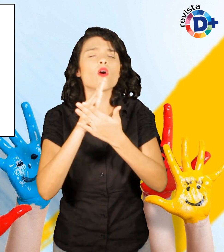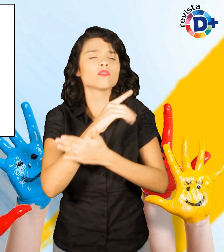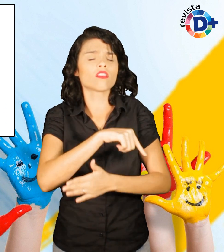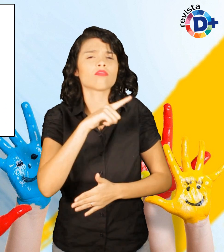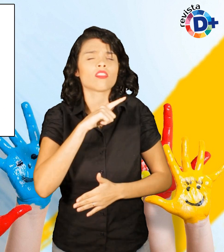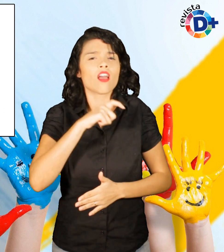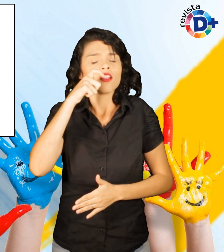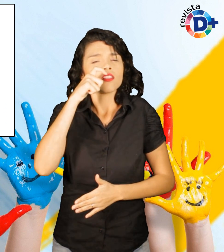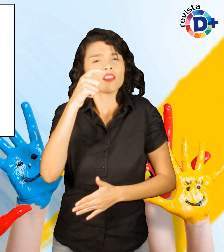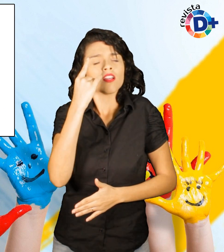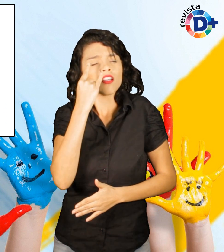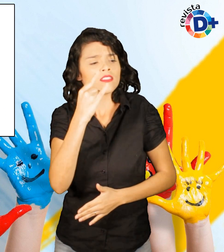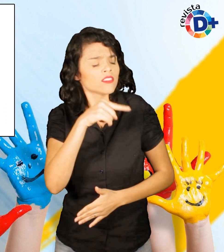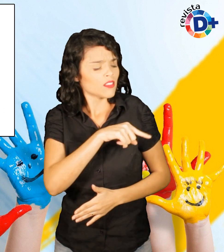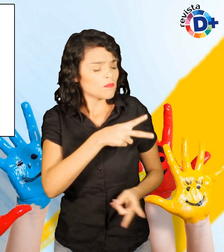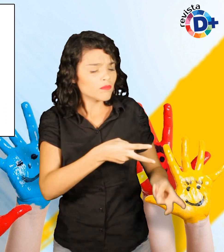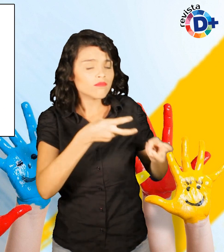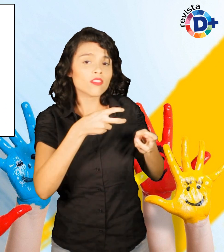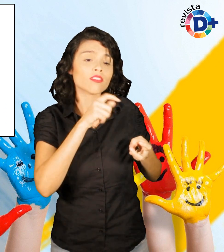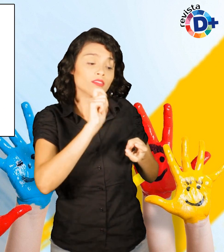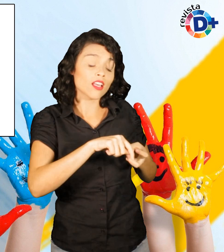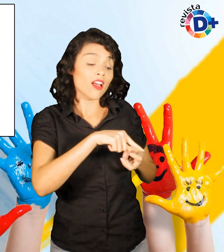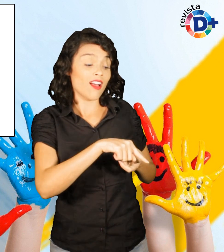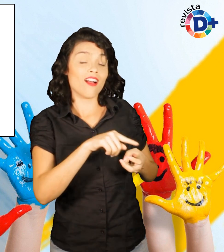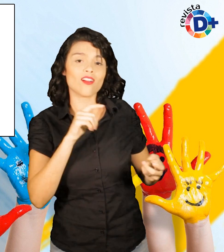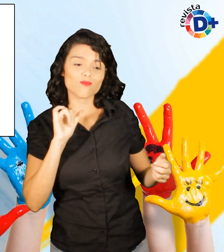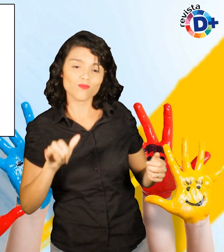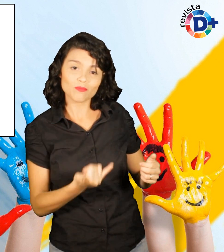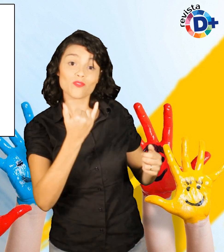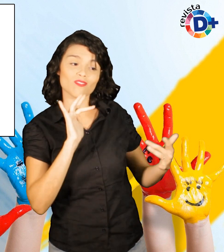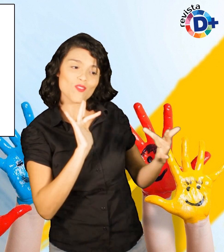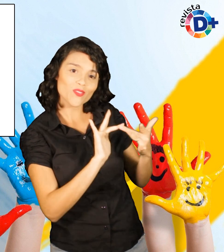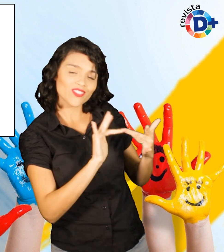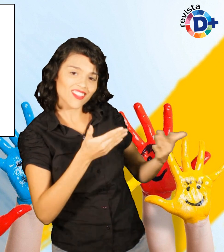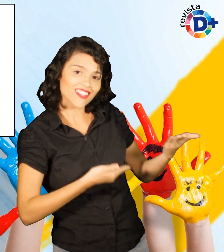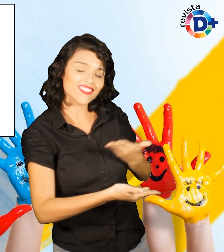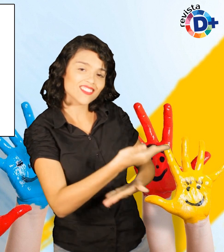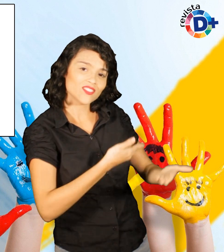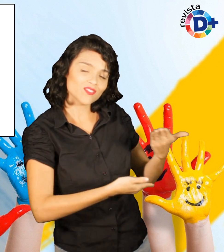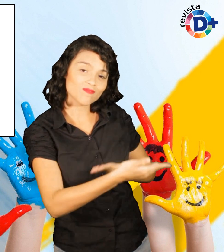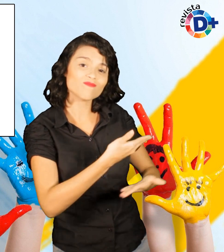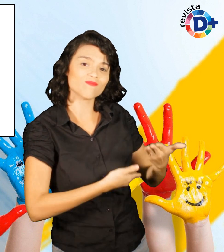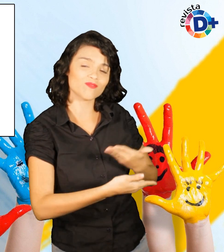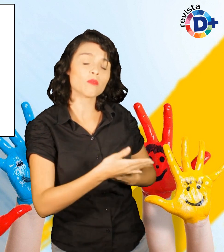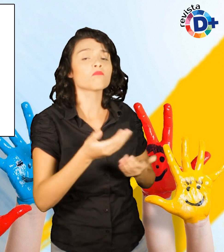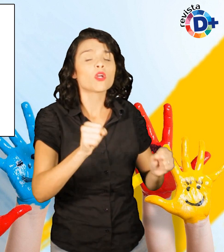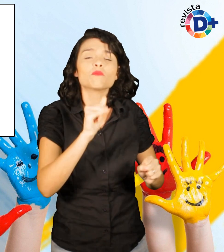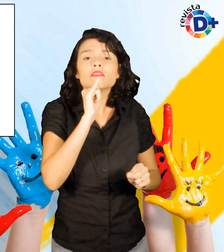peculiares que podem ser utilizados como um ponto de contato com a criança, como, por exemplo, o gosto por um brinquedo